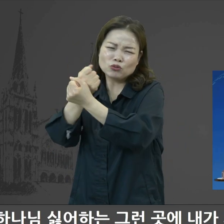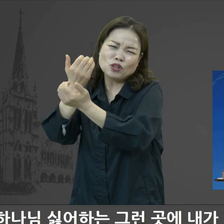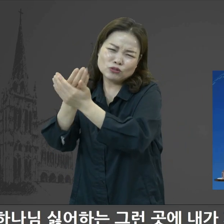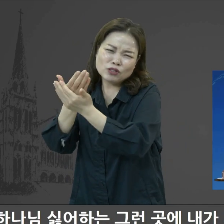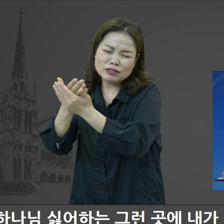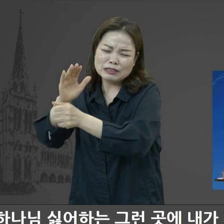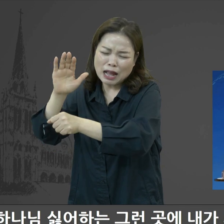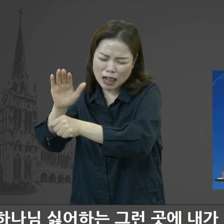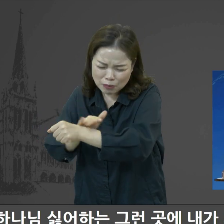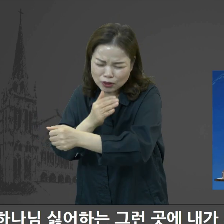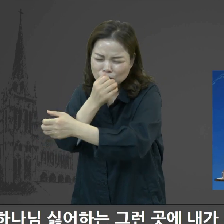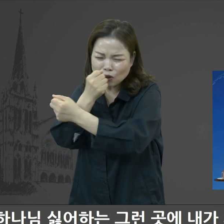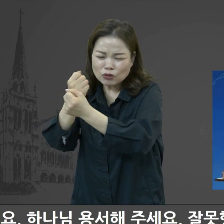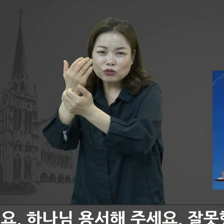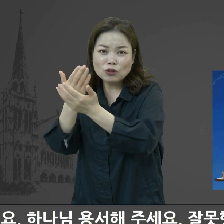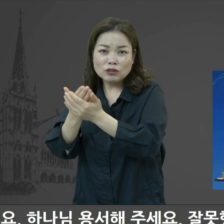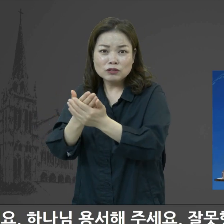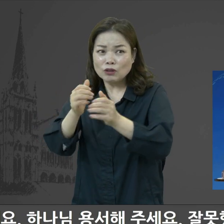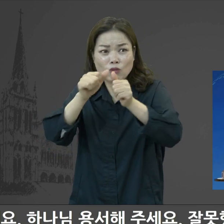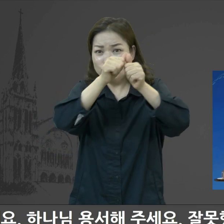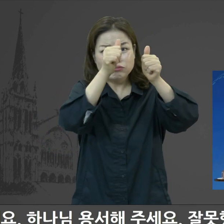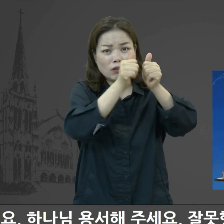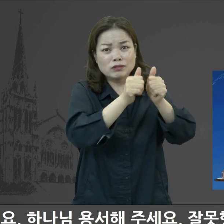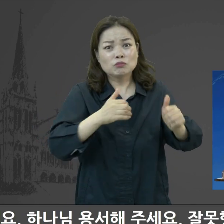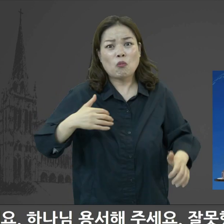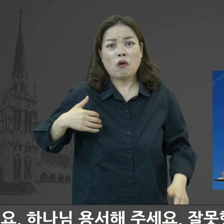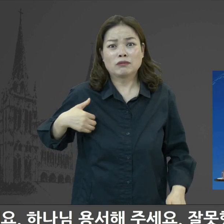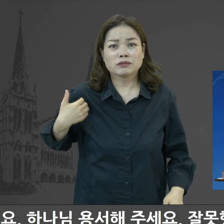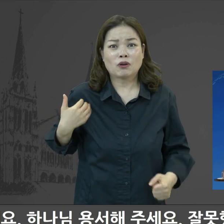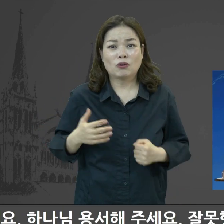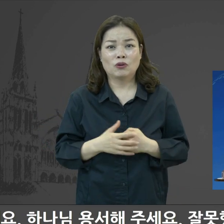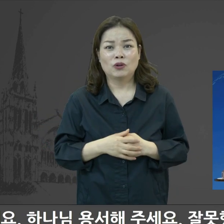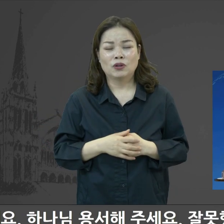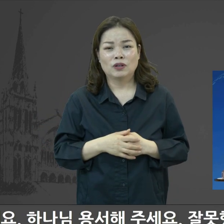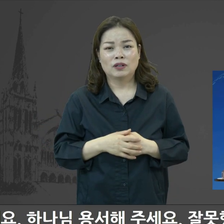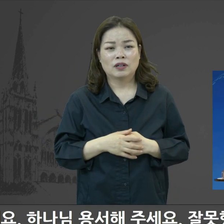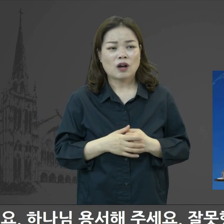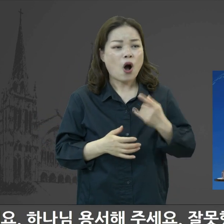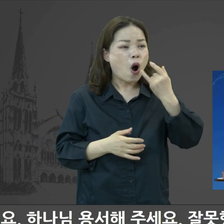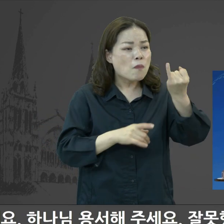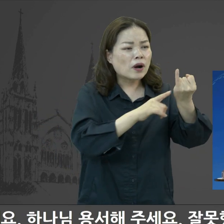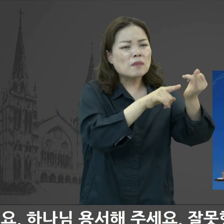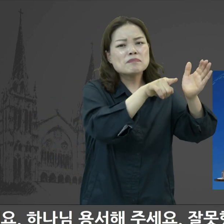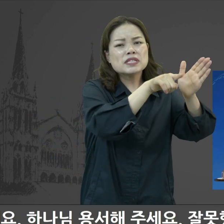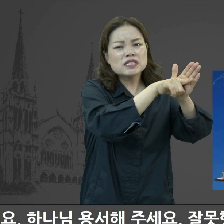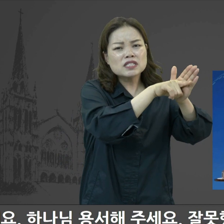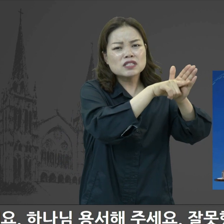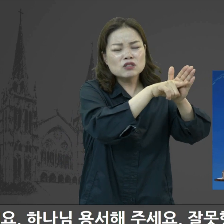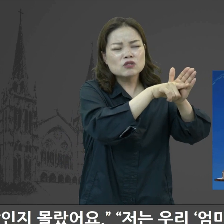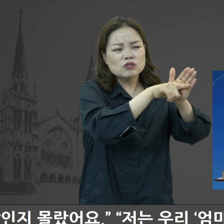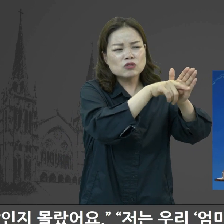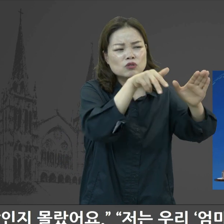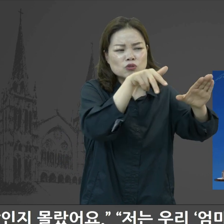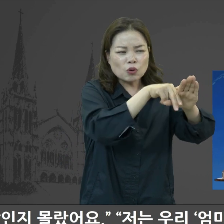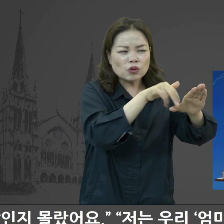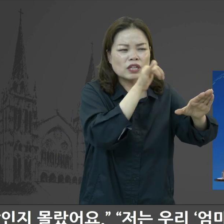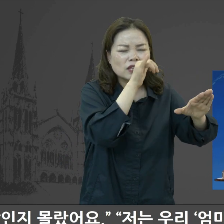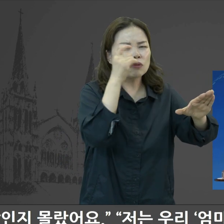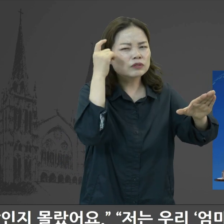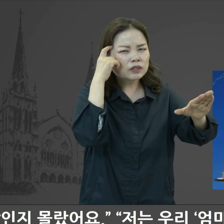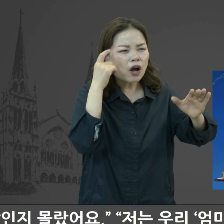잘못했어요, 잘못했어요, 저 그게 우상인지 몰랐어요. 저는 우리 엄마가 믿는 종교에 뭔가가 있다라고